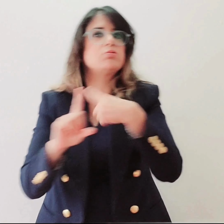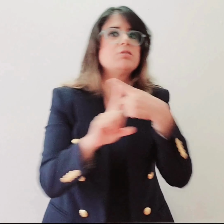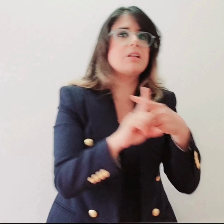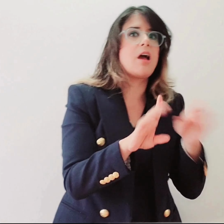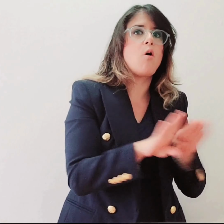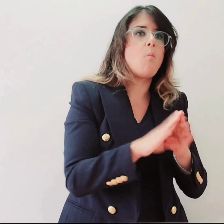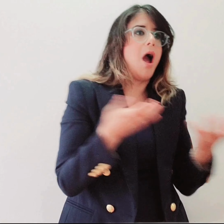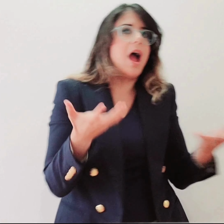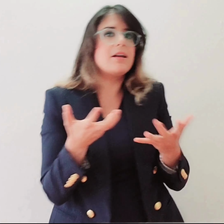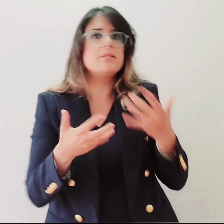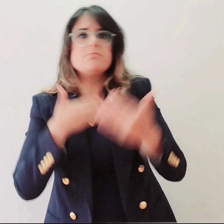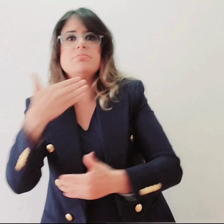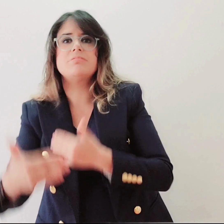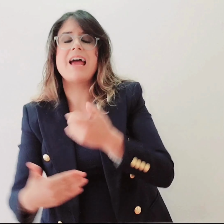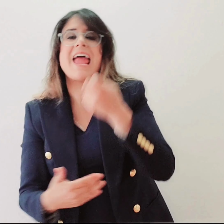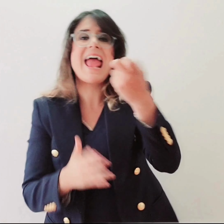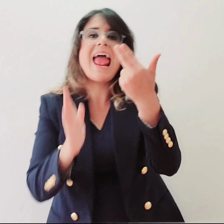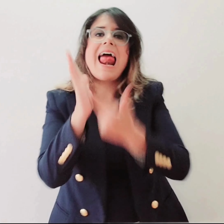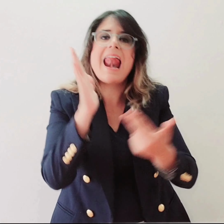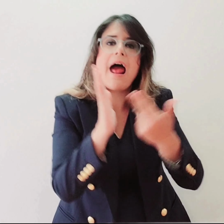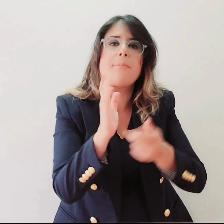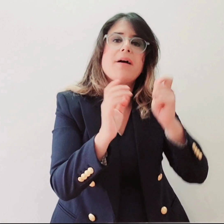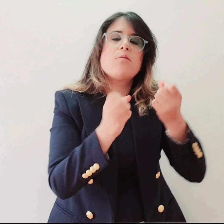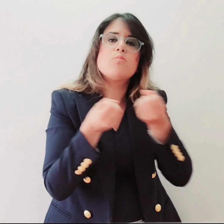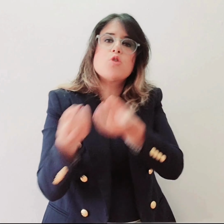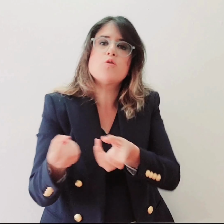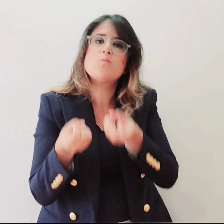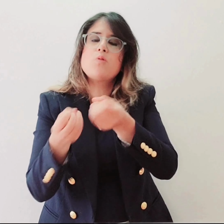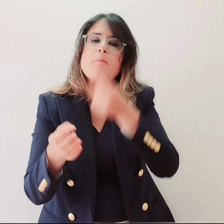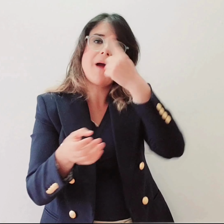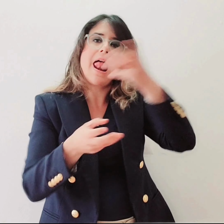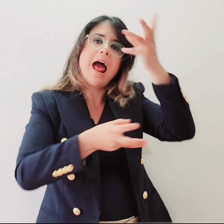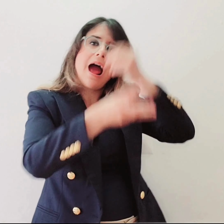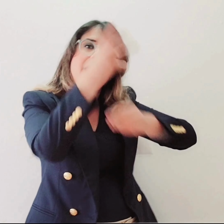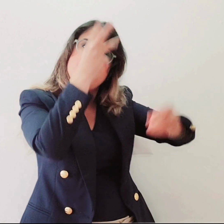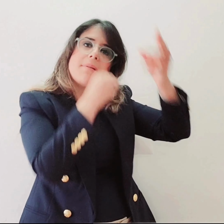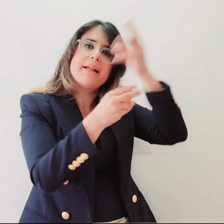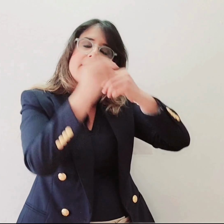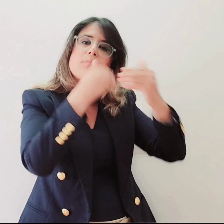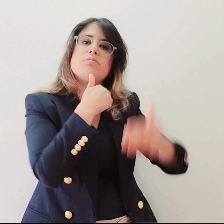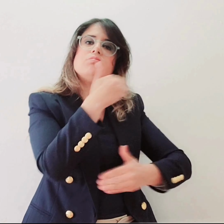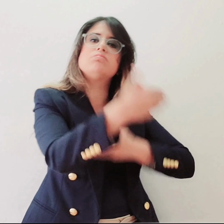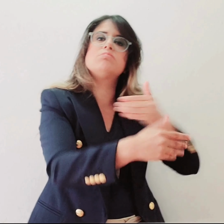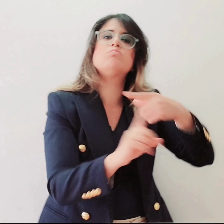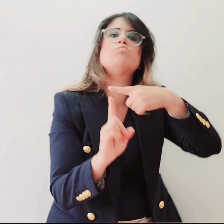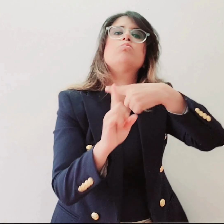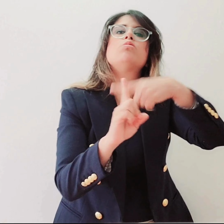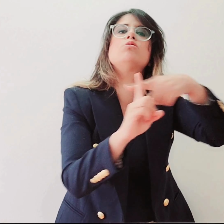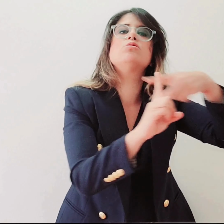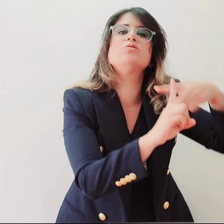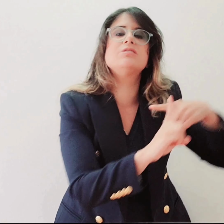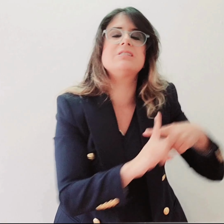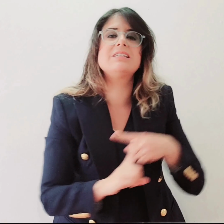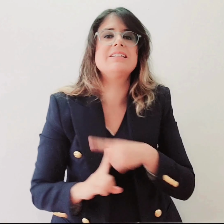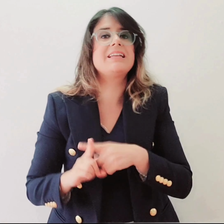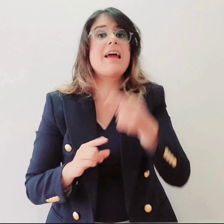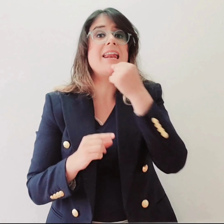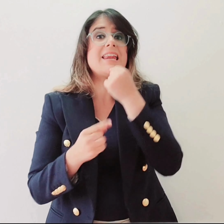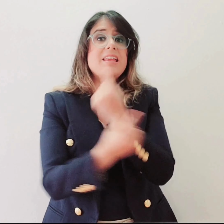pues están generando estas herramientas de aprendizaje y están en un proceso. Y si vemos desde la disciplina positiva que es un proceso lo que